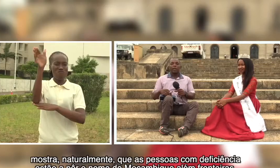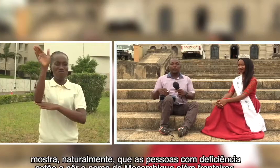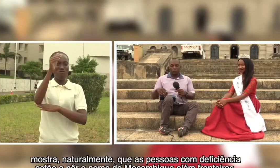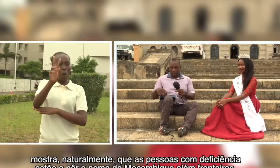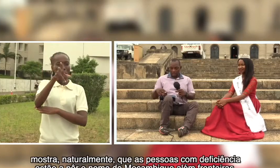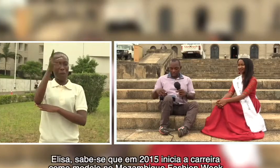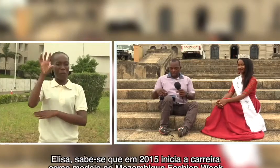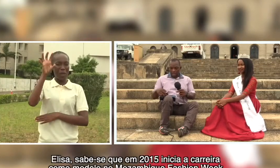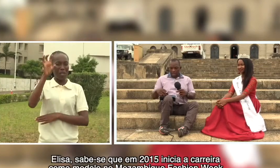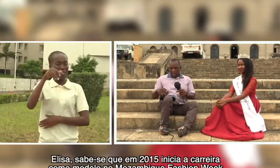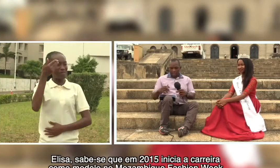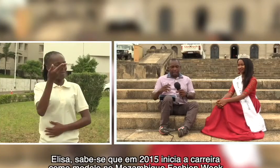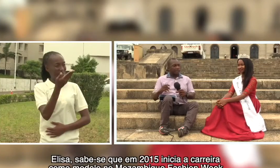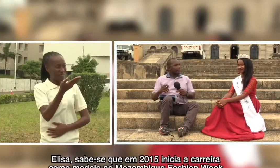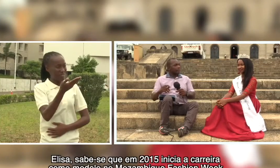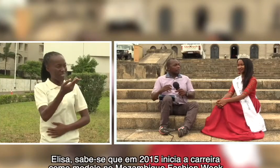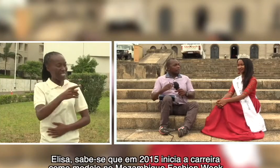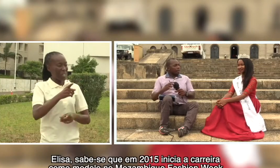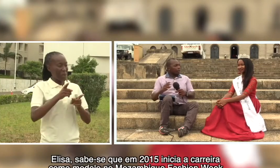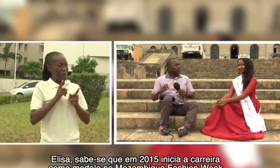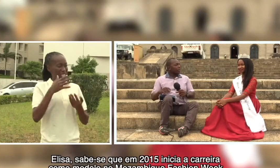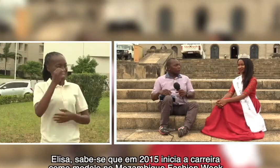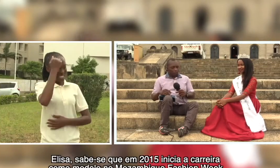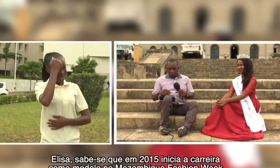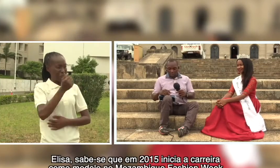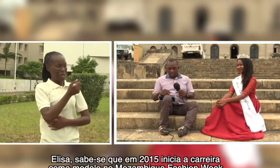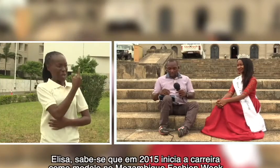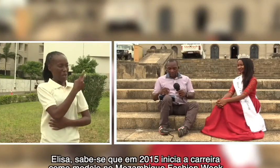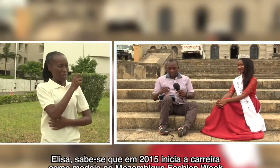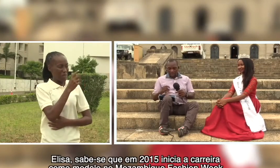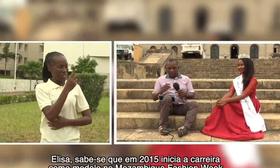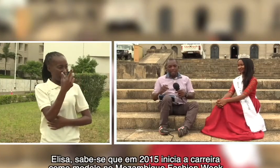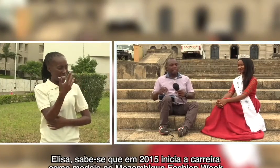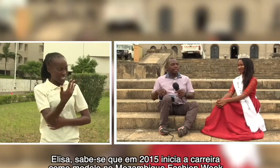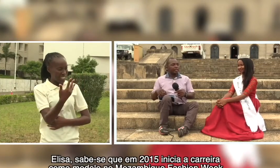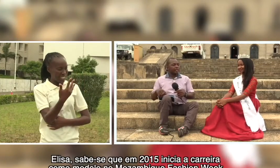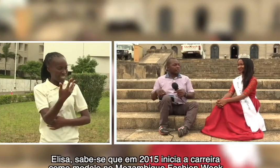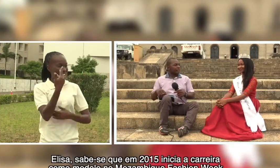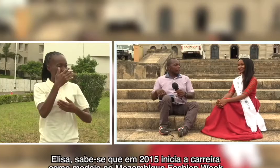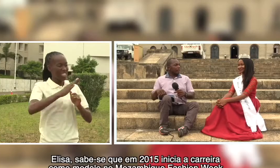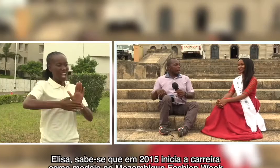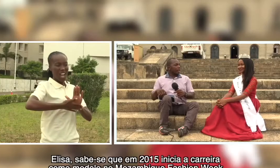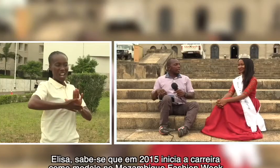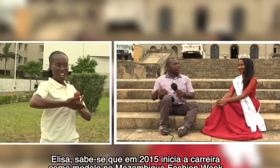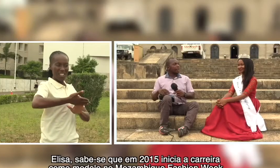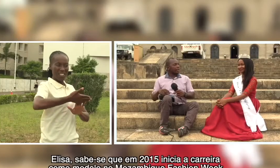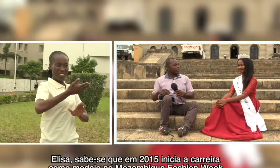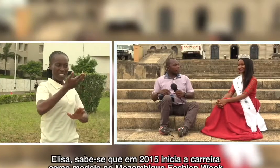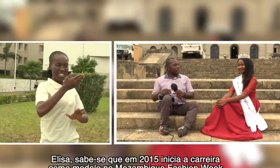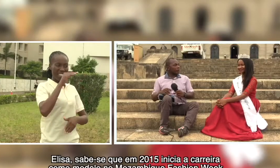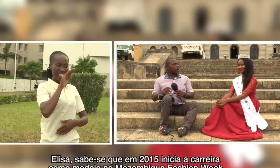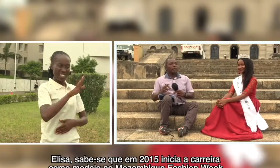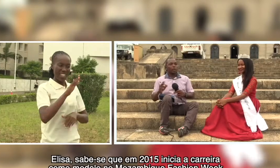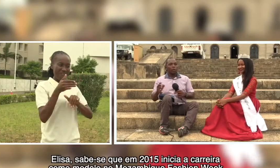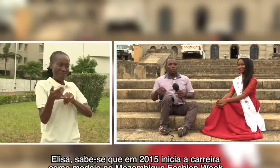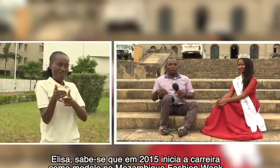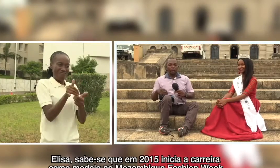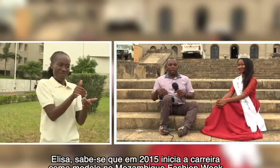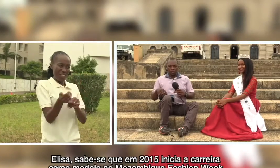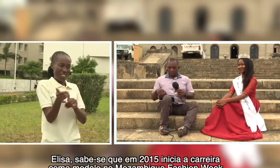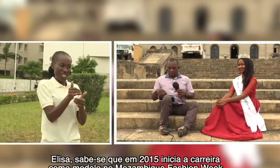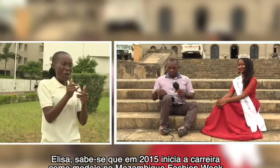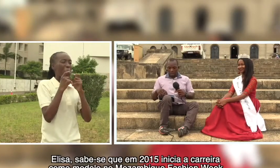além de fronteiras. Elisa, sabes que em 2015 inicia a sua carreira